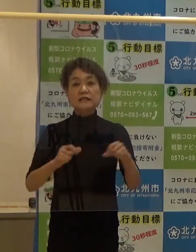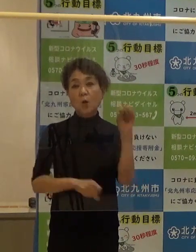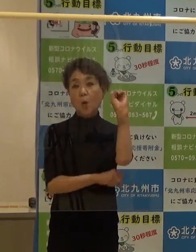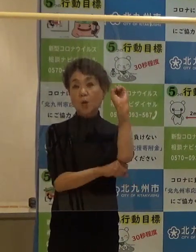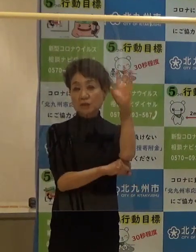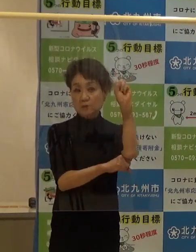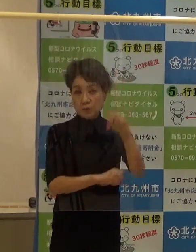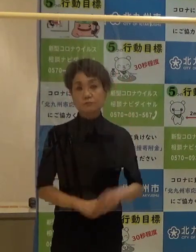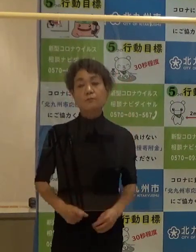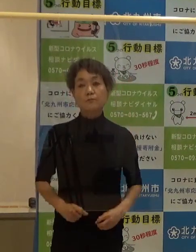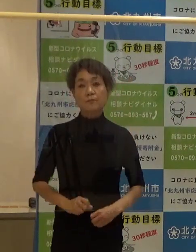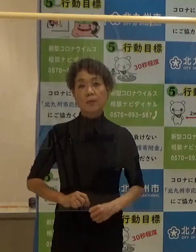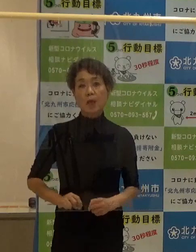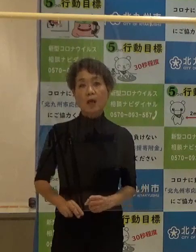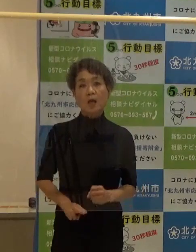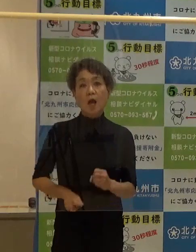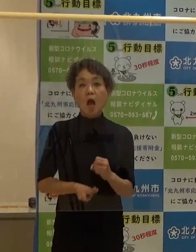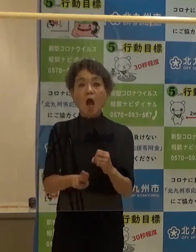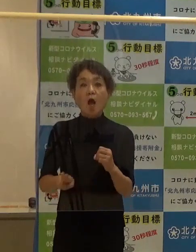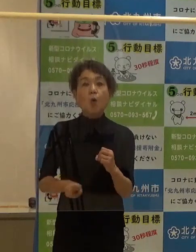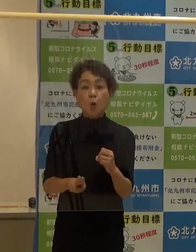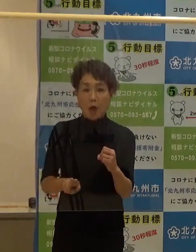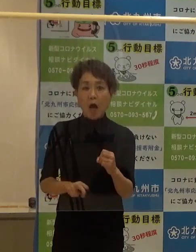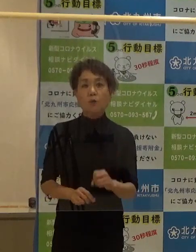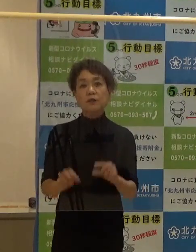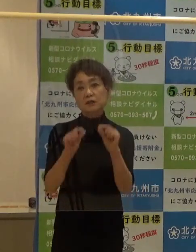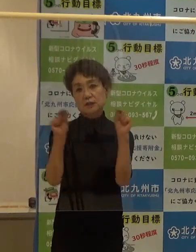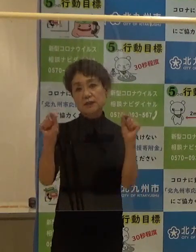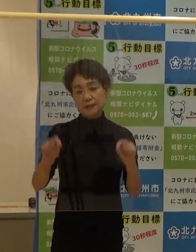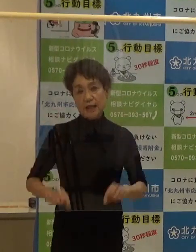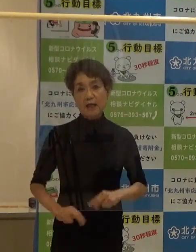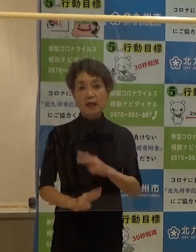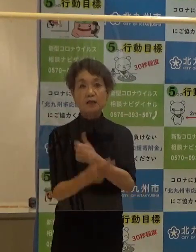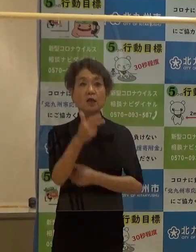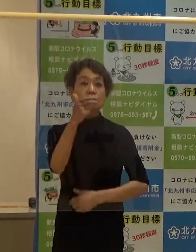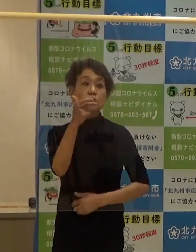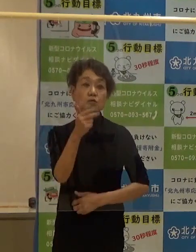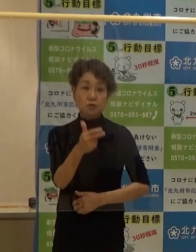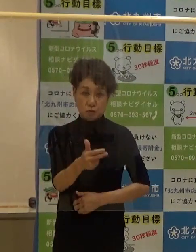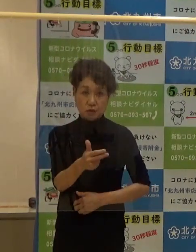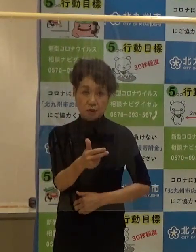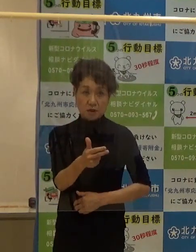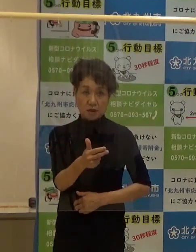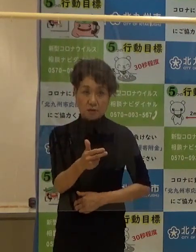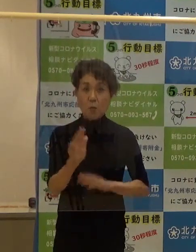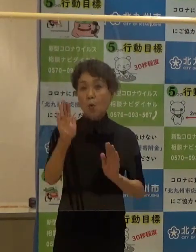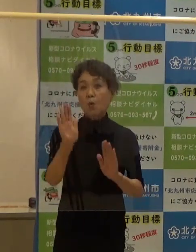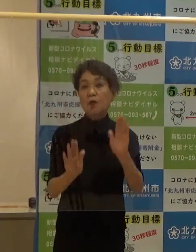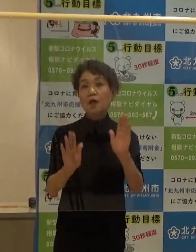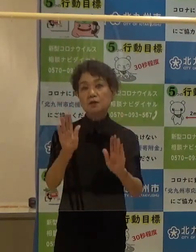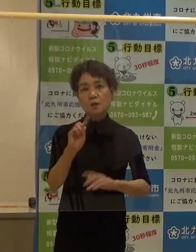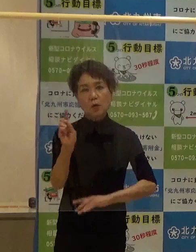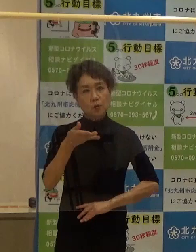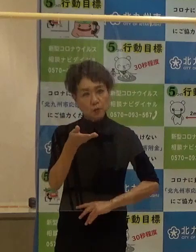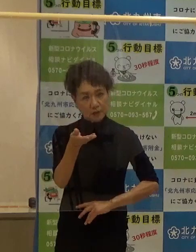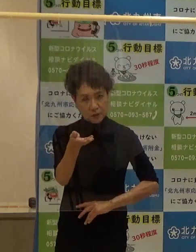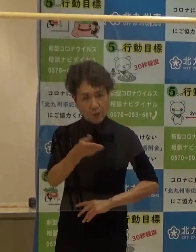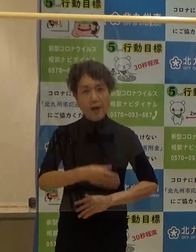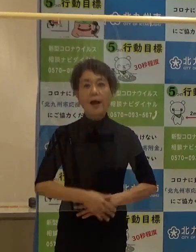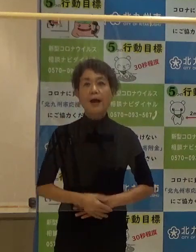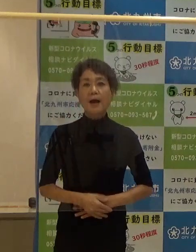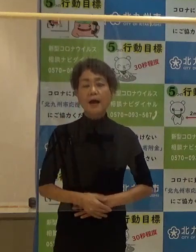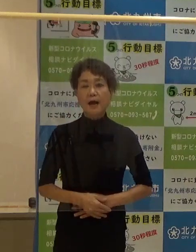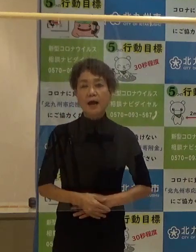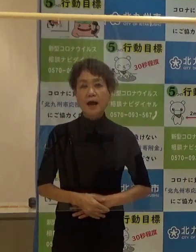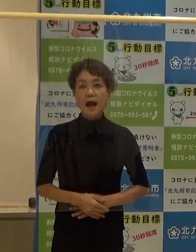コロナに関してなんですけれども、北九州アラート、市長おっしゃってた北九州アラートは現状どのような現状状況でしょうか。 ア